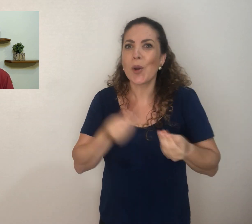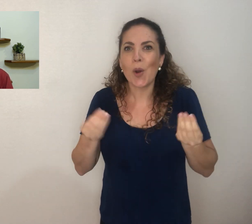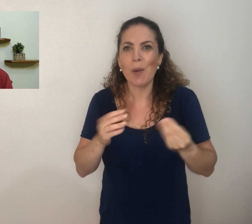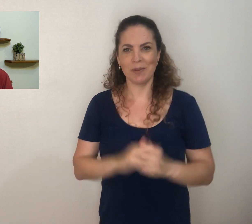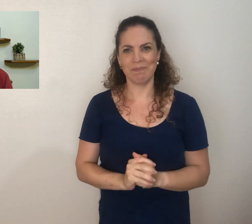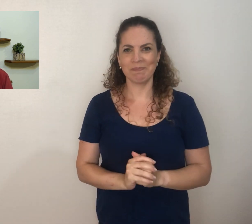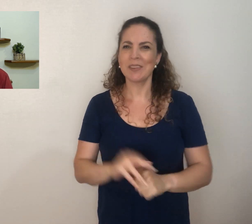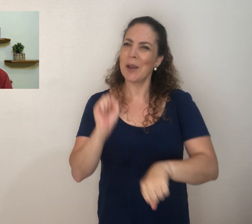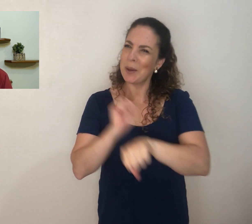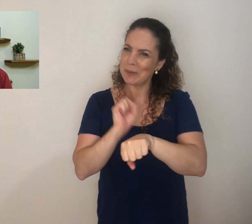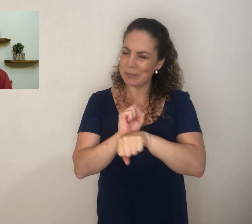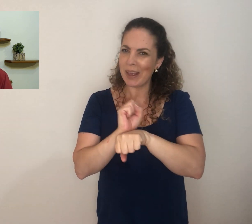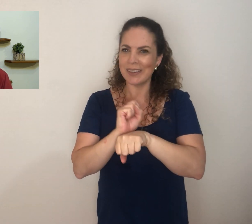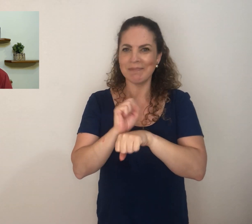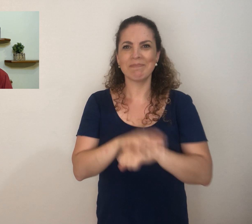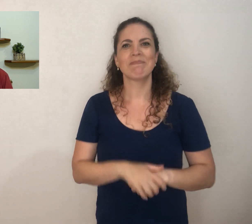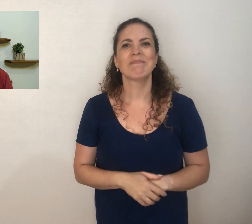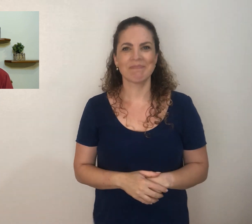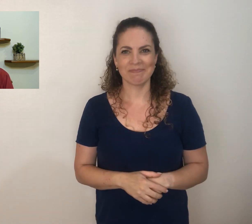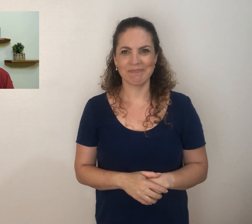Então, aguarde.